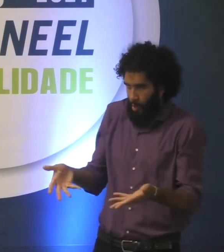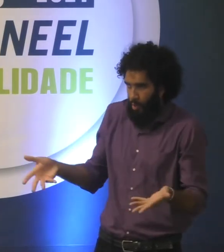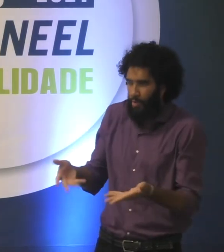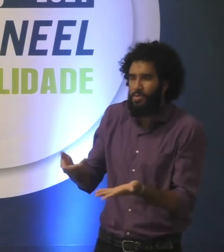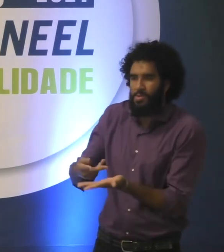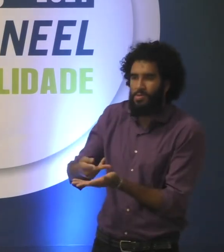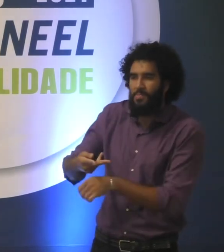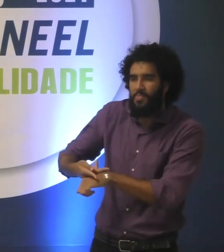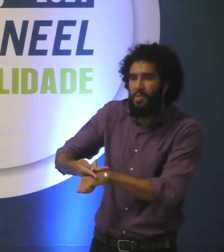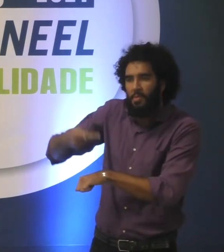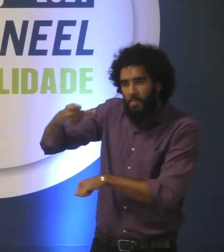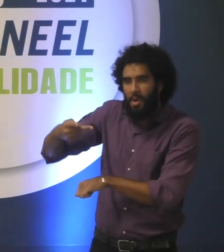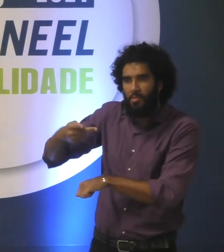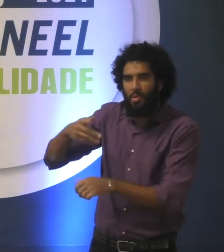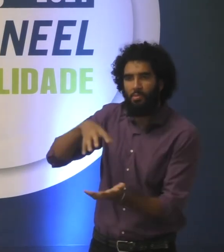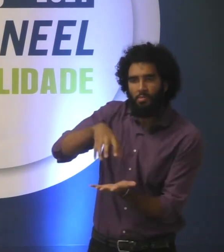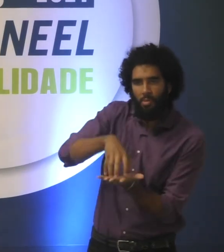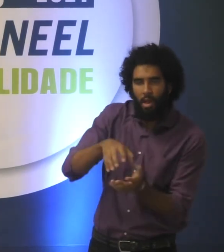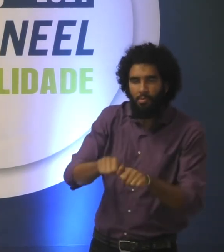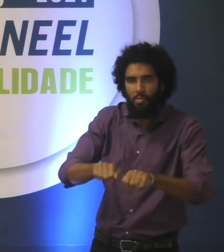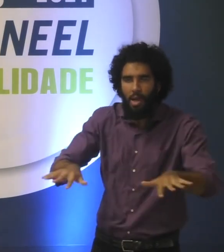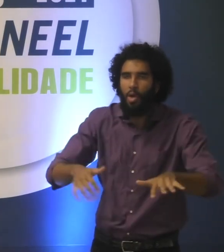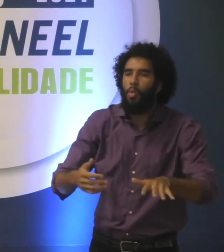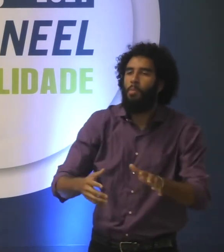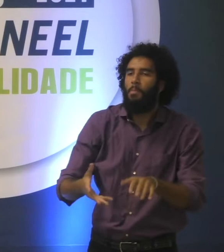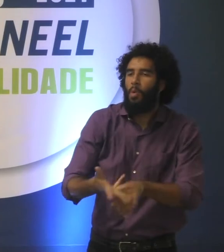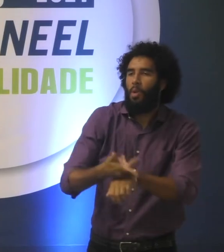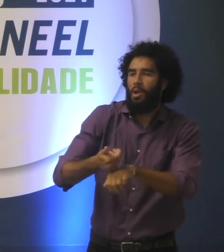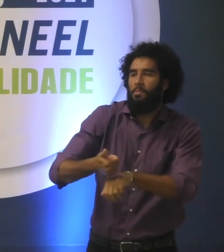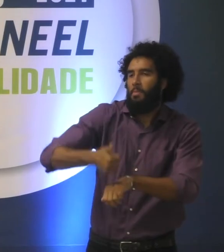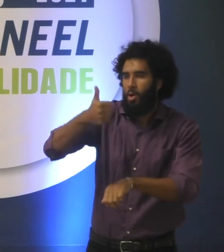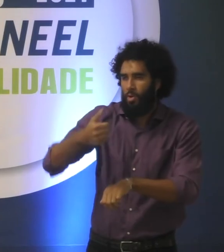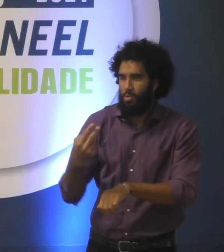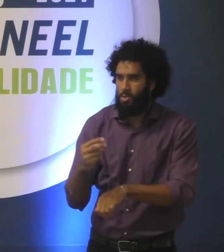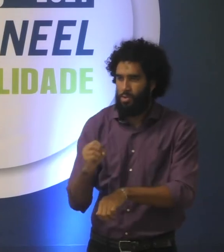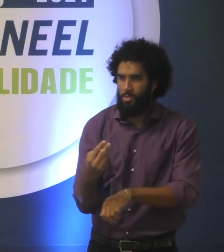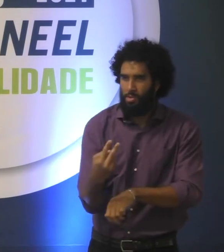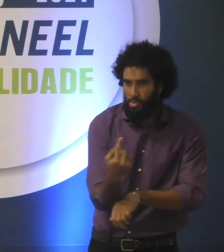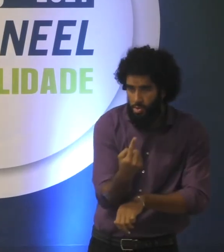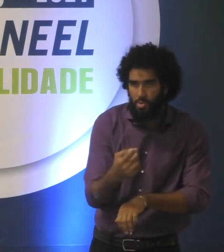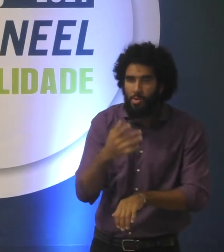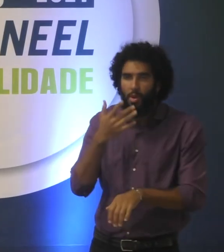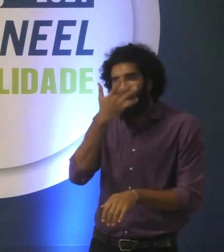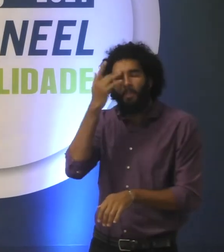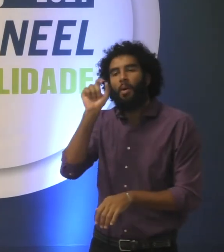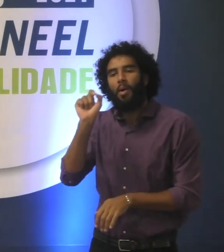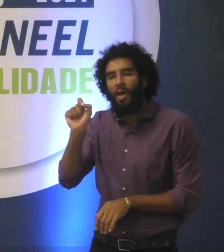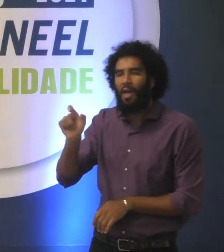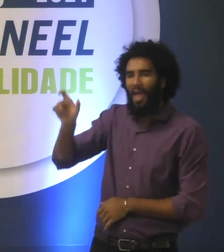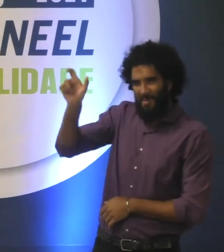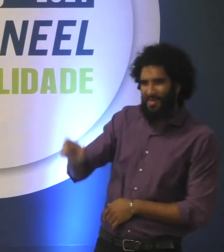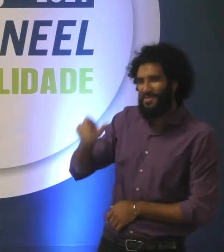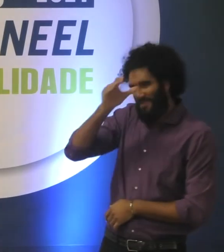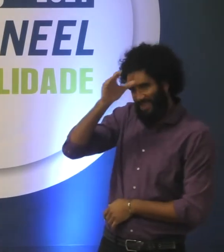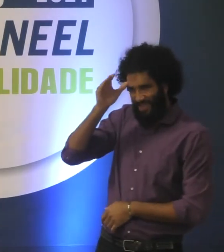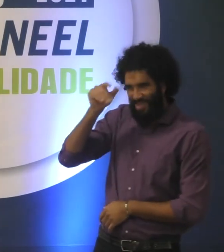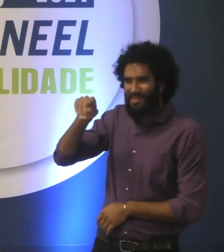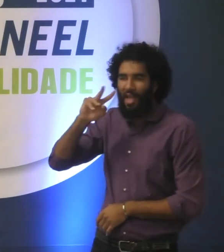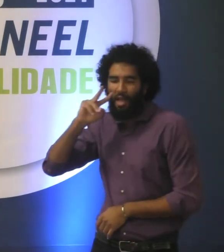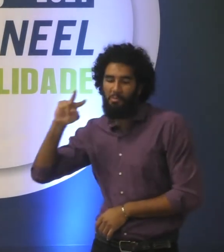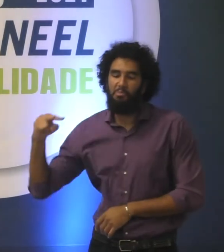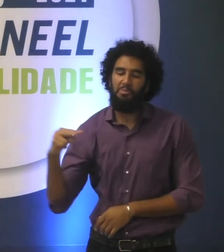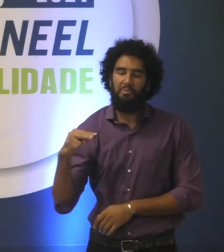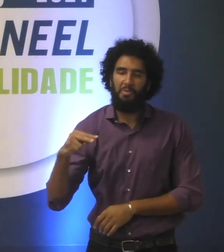com serviço de maior qualidade no ano de 2021, sobre a ótica de quem mais importa, que é o consumidor de energia elétrica.